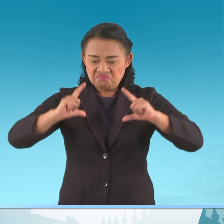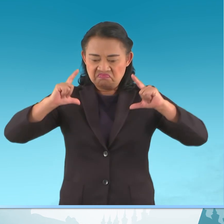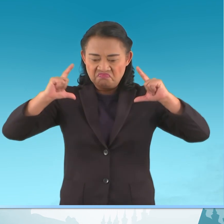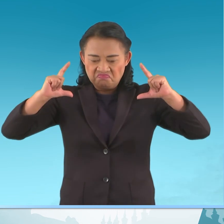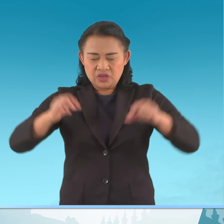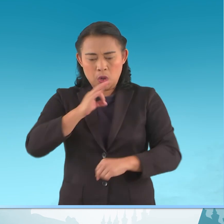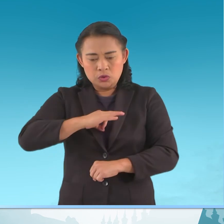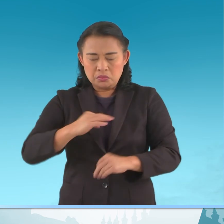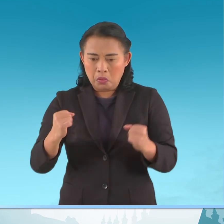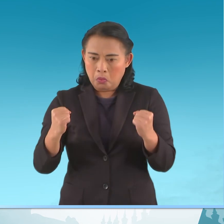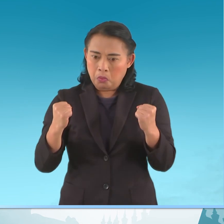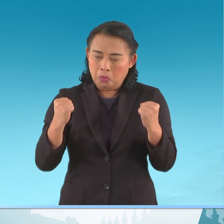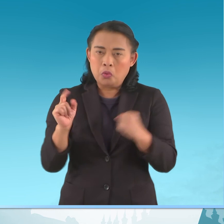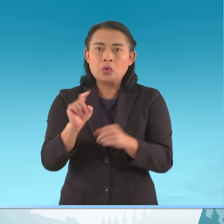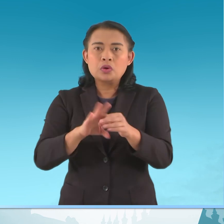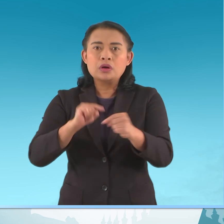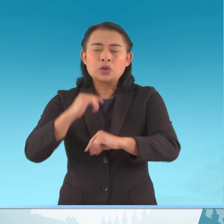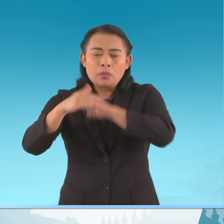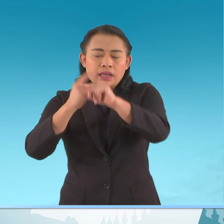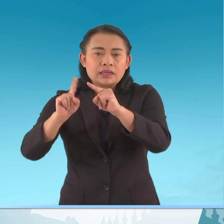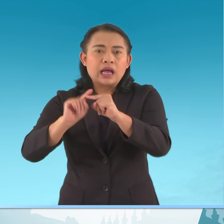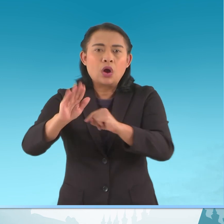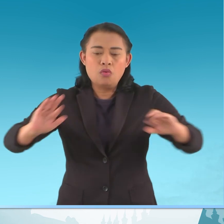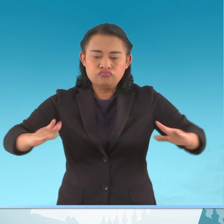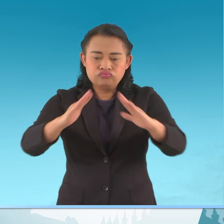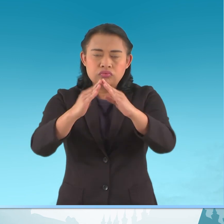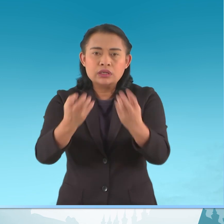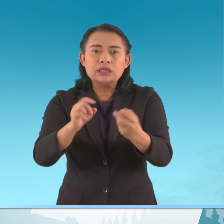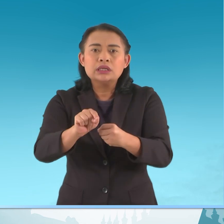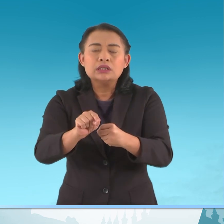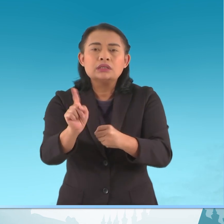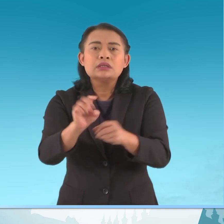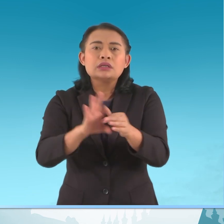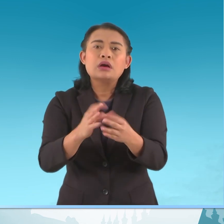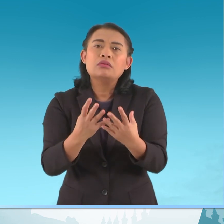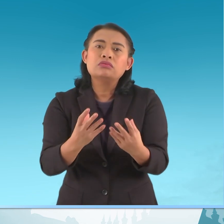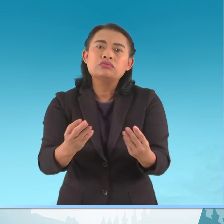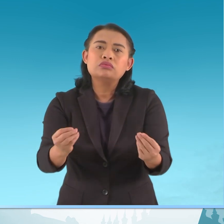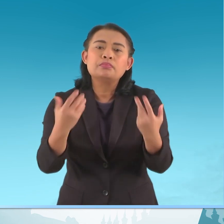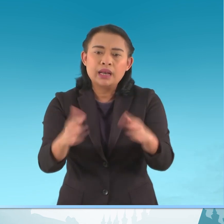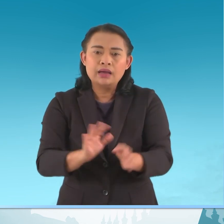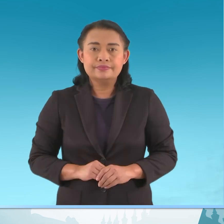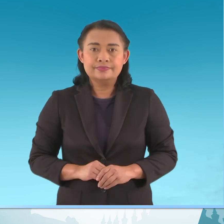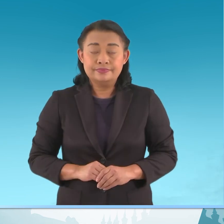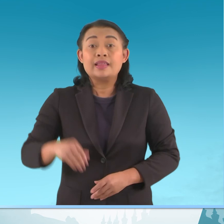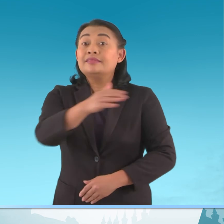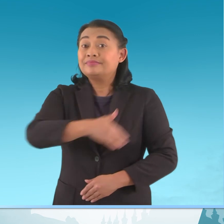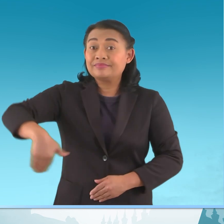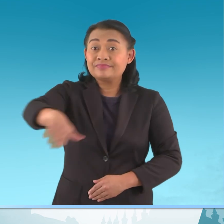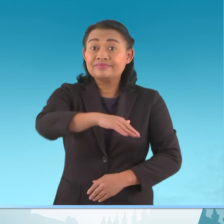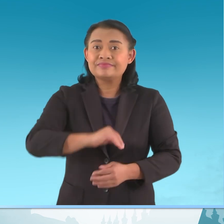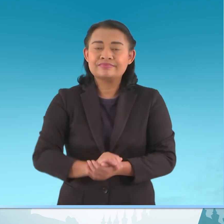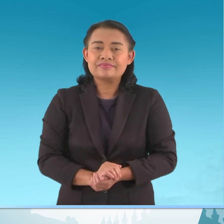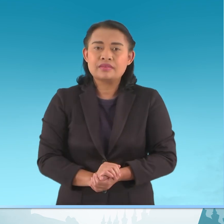ขลังและทรงพลังแม้ว่ายุคแห่งความรุ่งเรืองของประสาทจะได้ร่วมรถไปแล้วก็ตามเพื่อนๆครับ